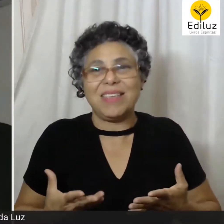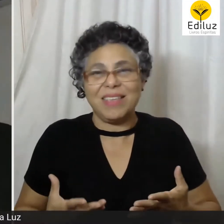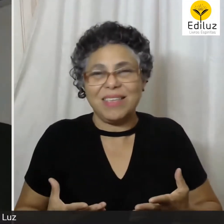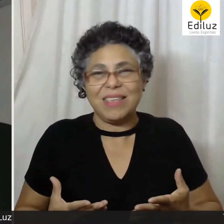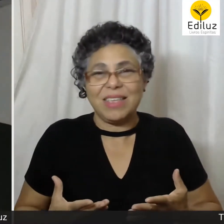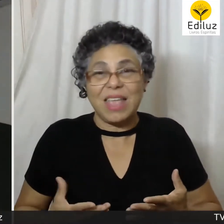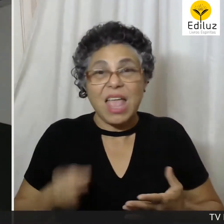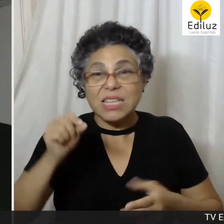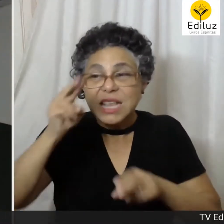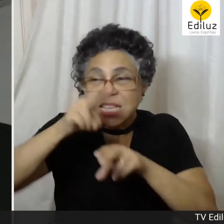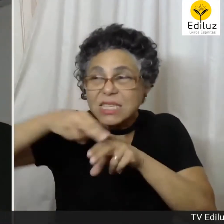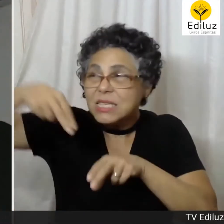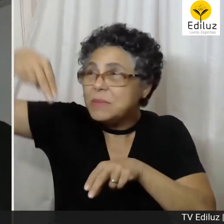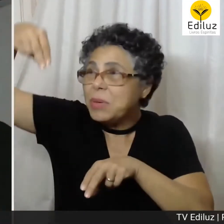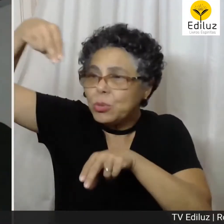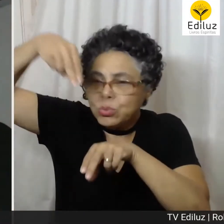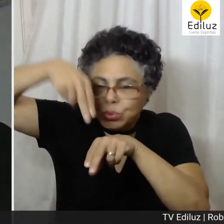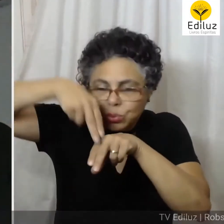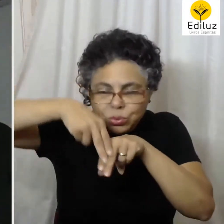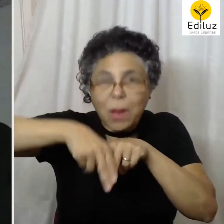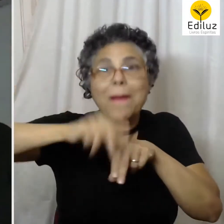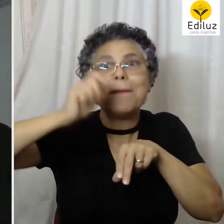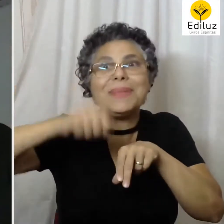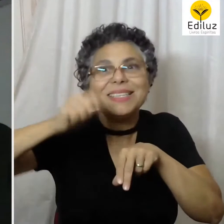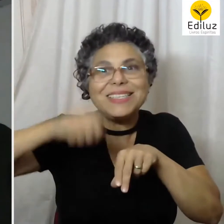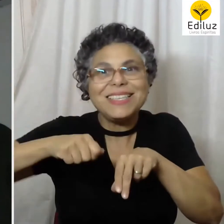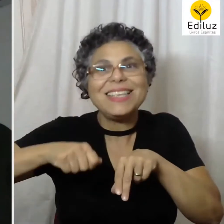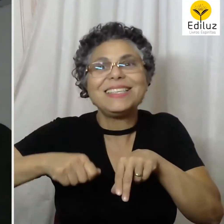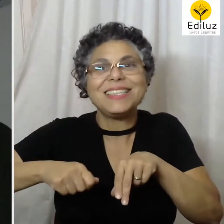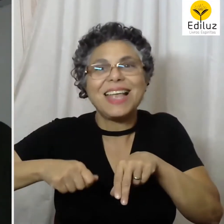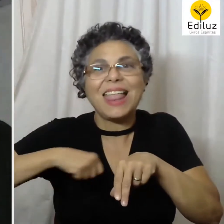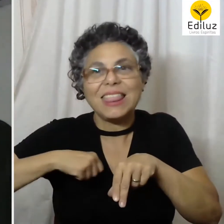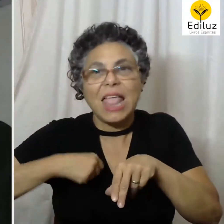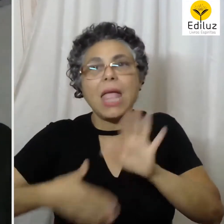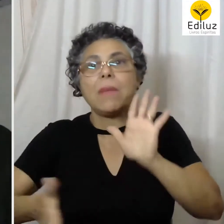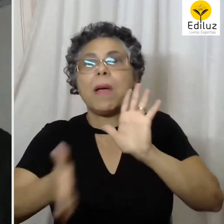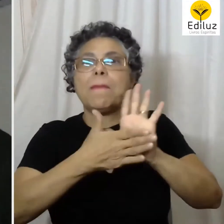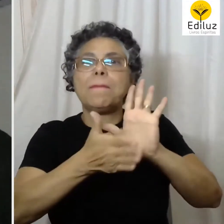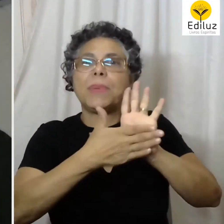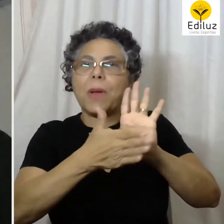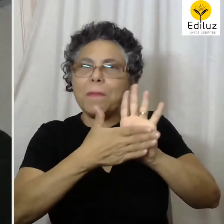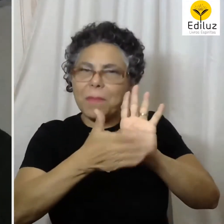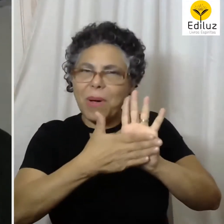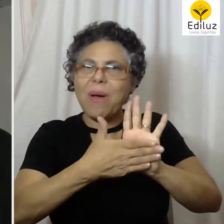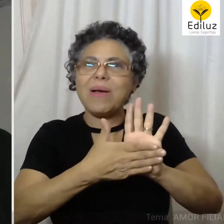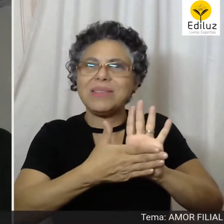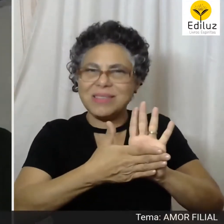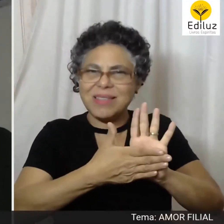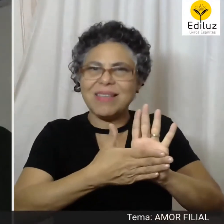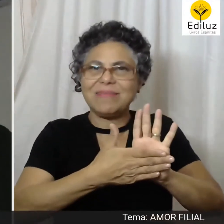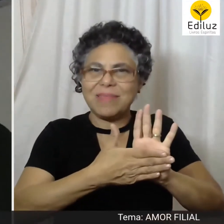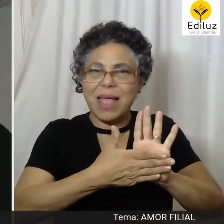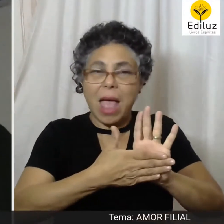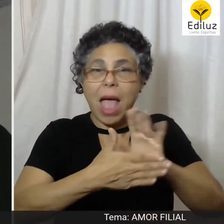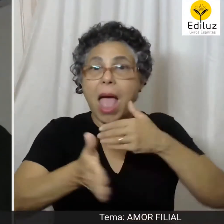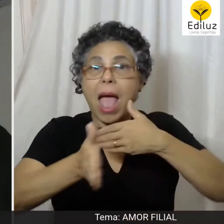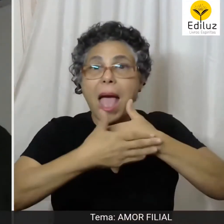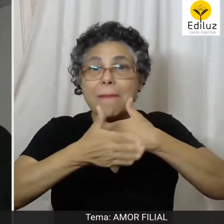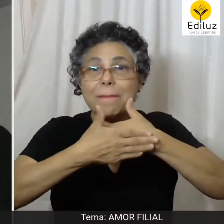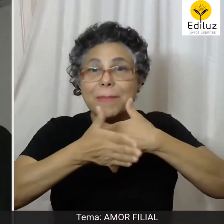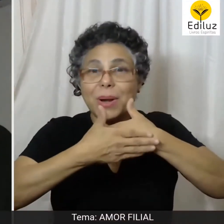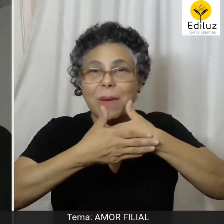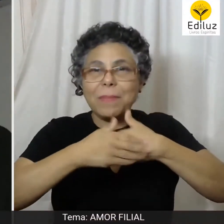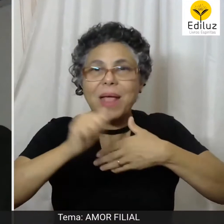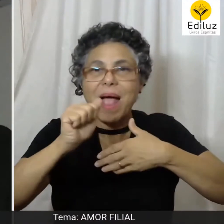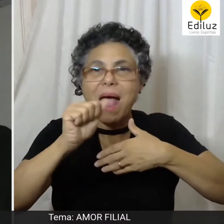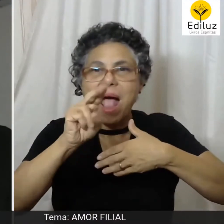precisa viver nessa encarnação, atende a dois propósitos: a sustentar a sua autonomia para torná-lo,